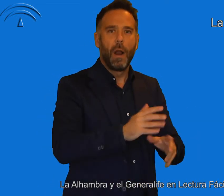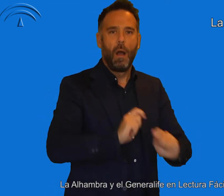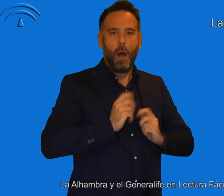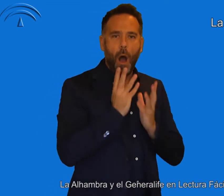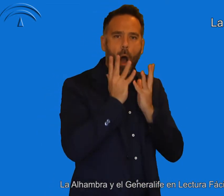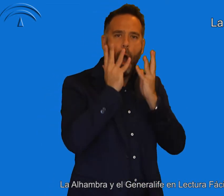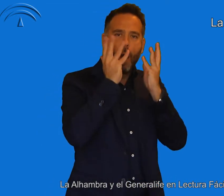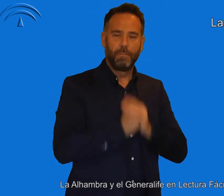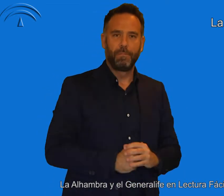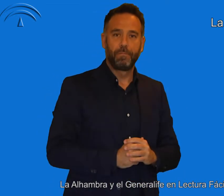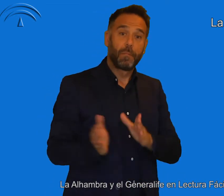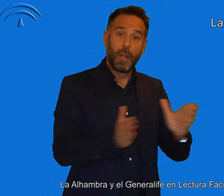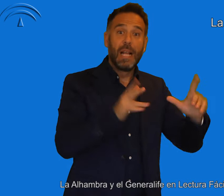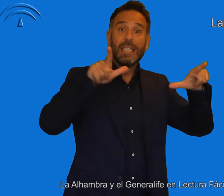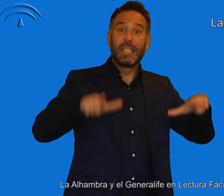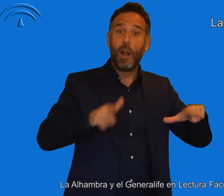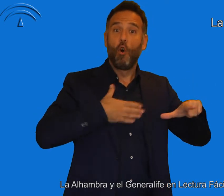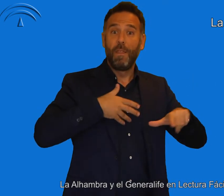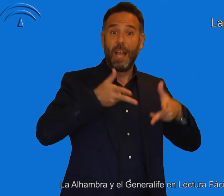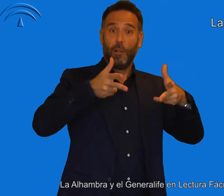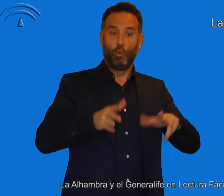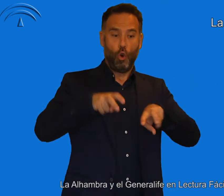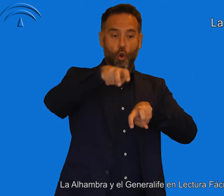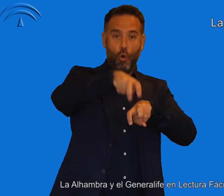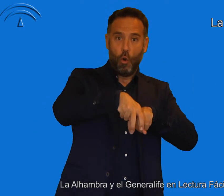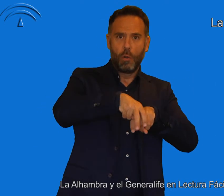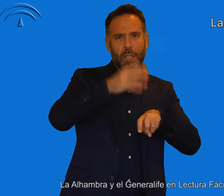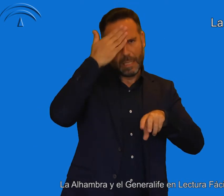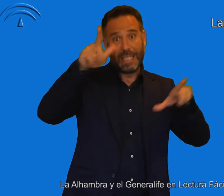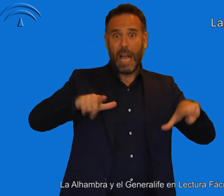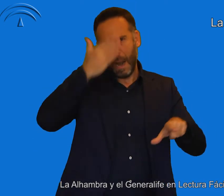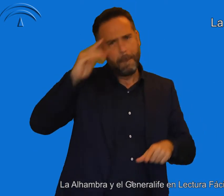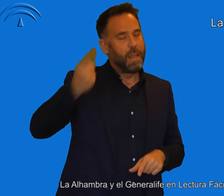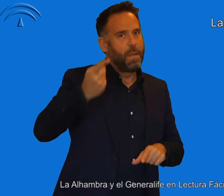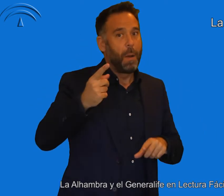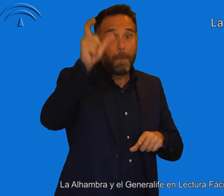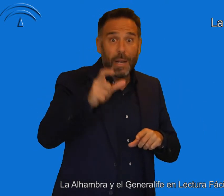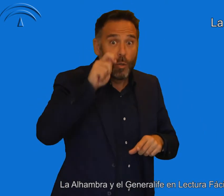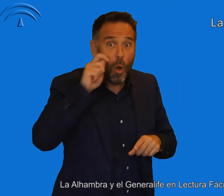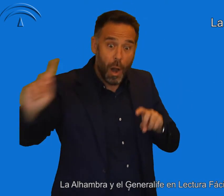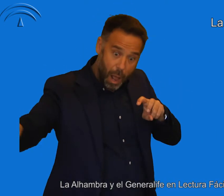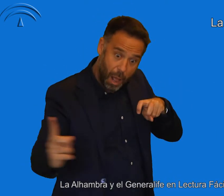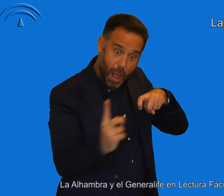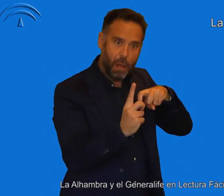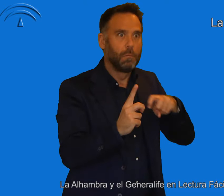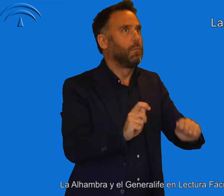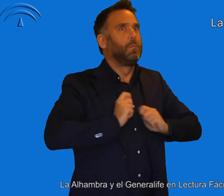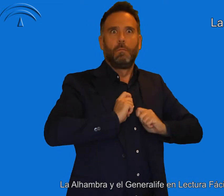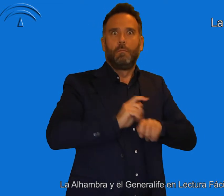carbón para calentarse. El Salón del Trono es la sala principal del palacio. Quien entraba en